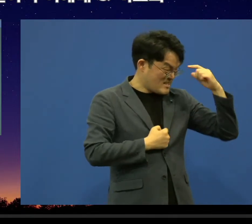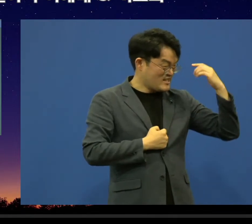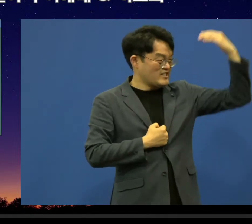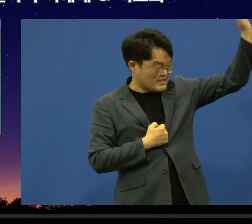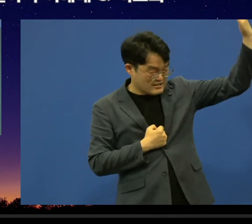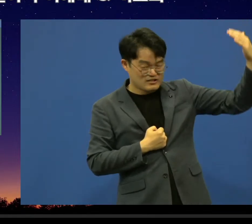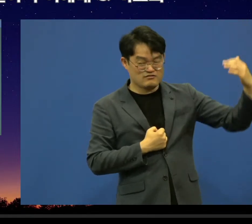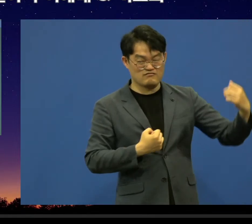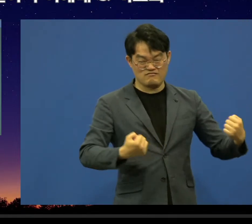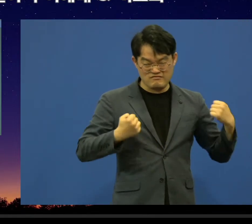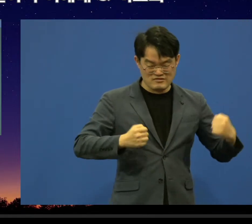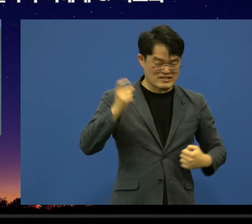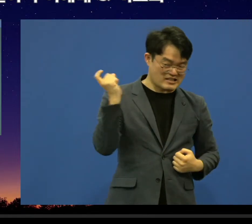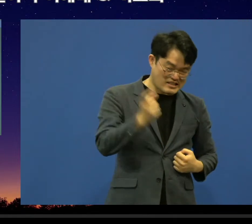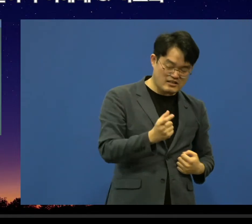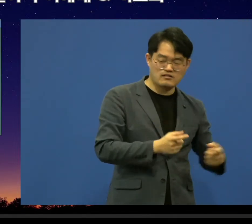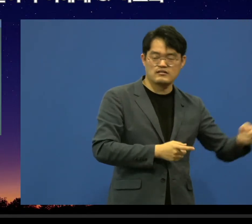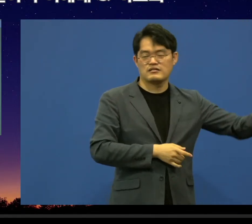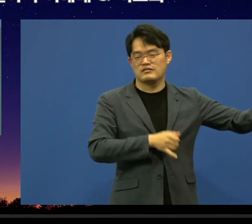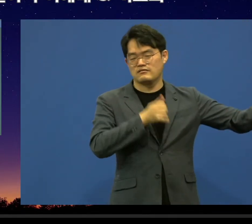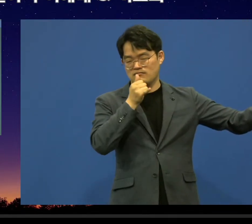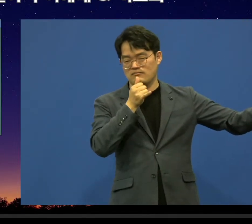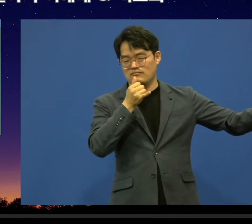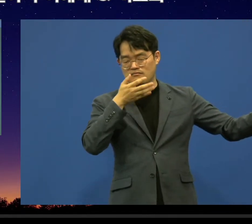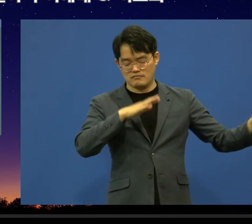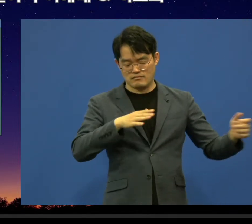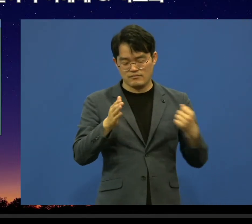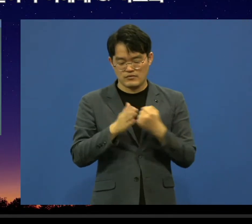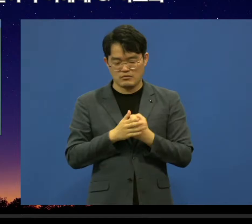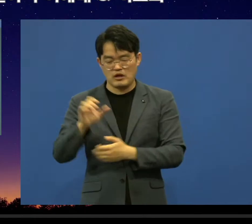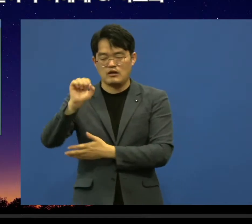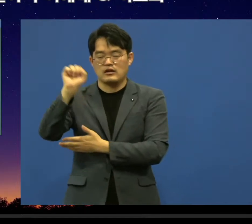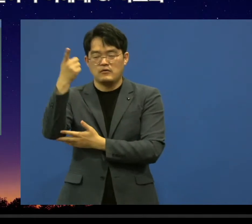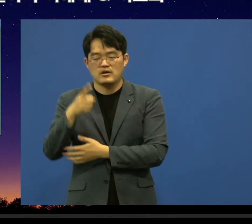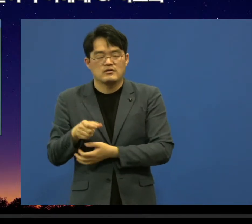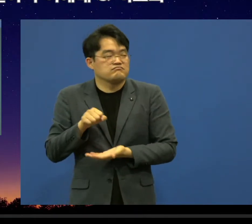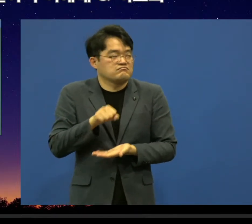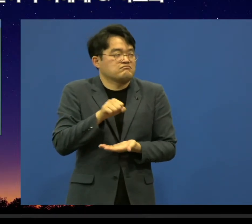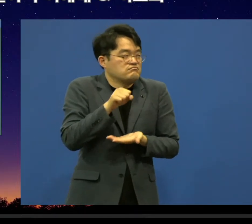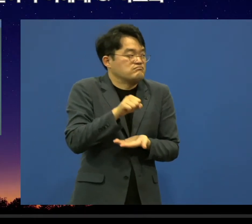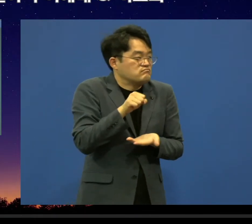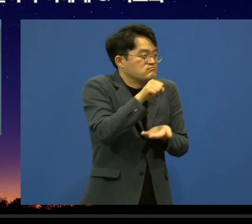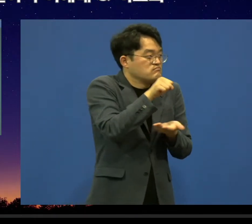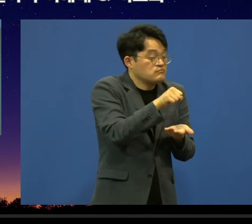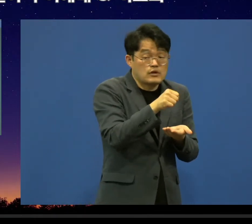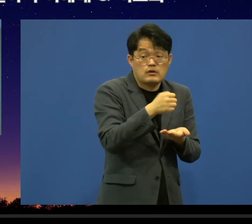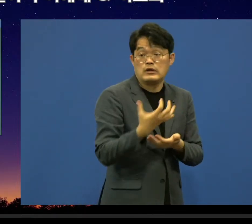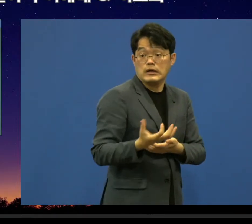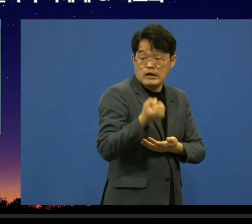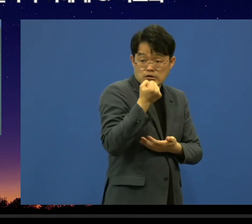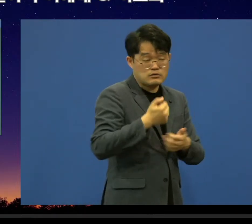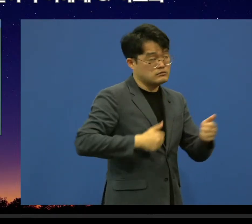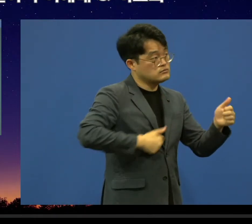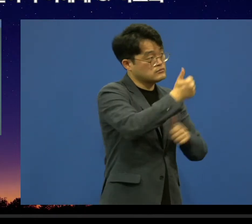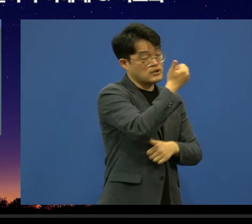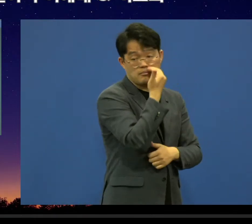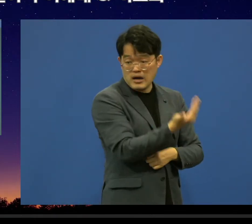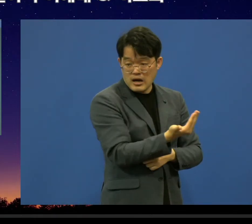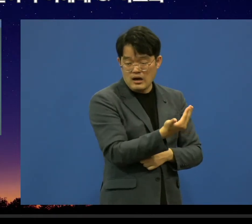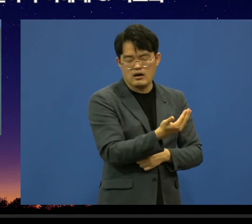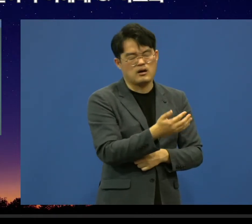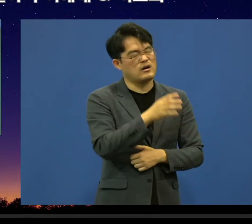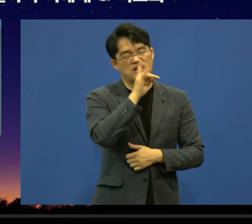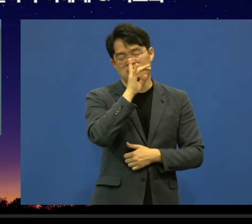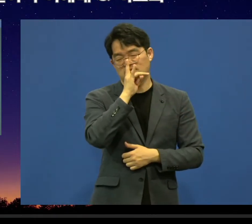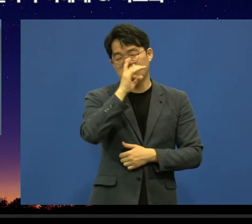골리앗이었어요. 다윗의 음식 배달 사명은 이 큰 전쟁에서 아무런 영향력을 주지 못하고 있어요.